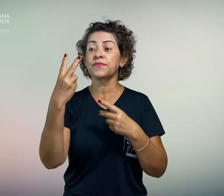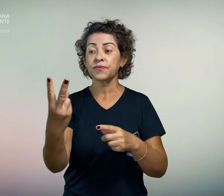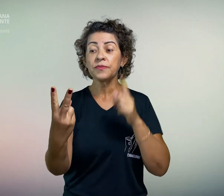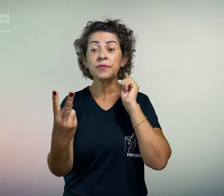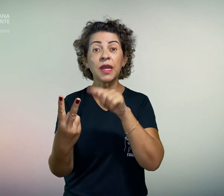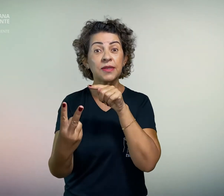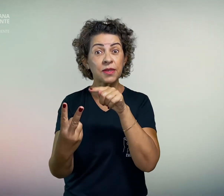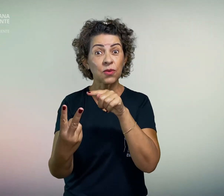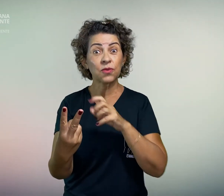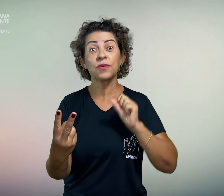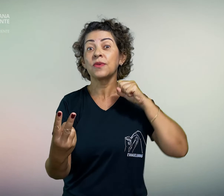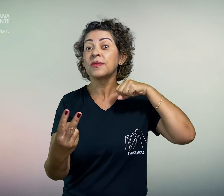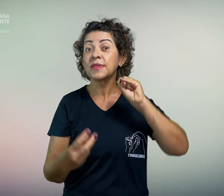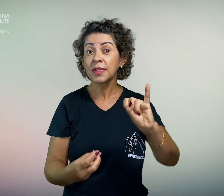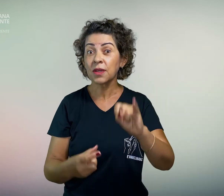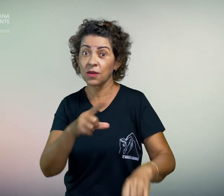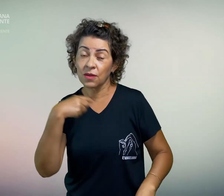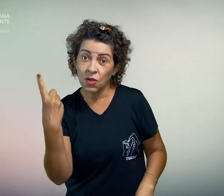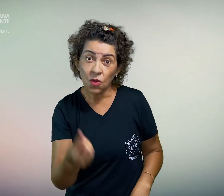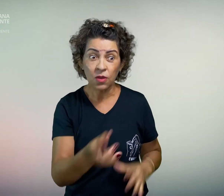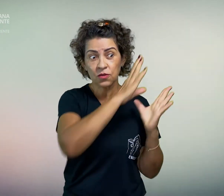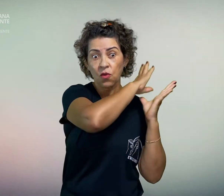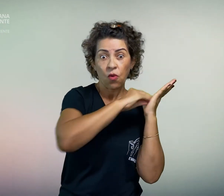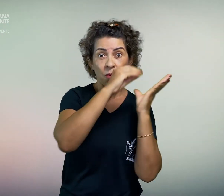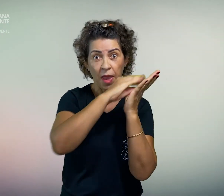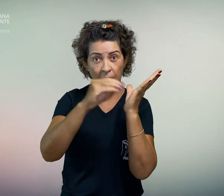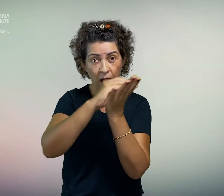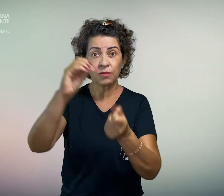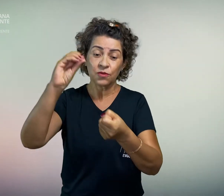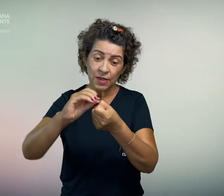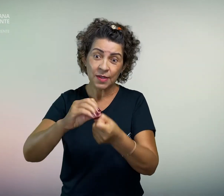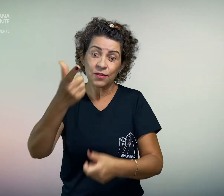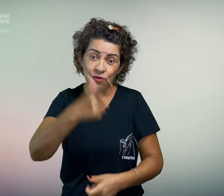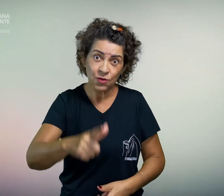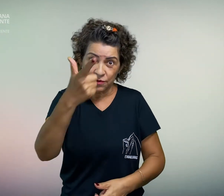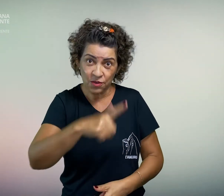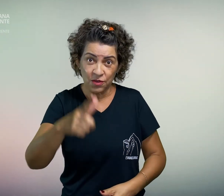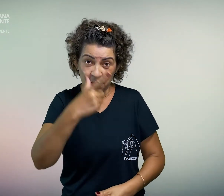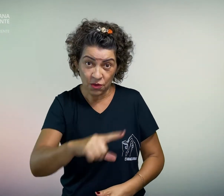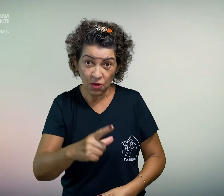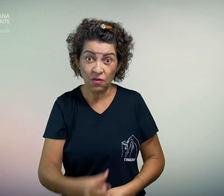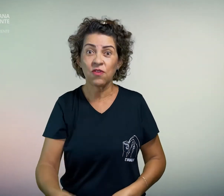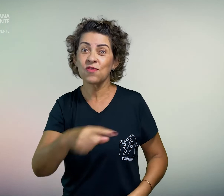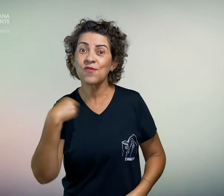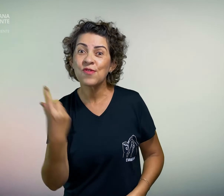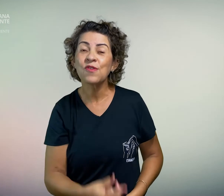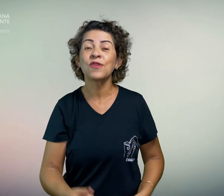Segundo, que se repetirmos estes pecados, nos tornaremos tão